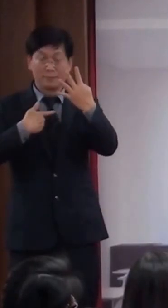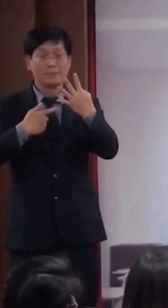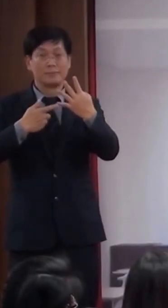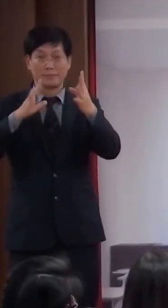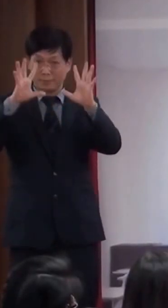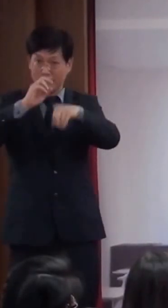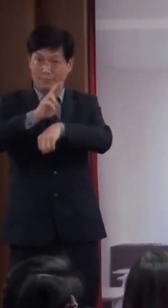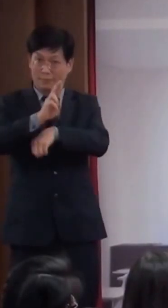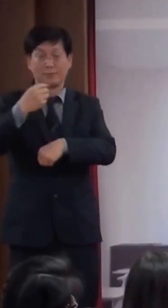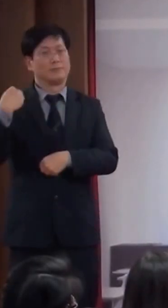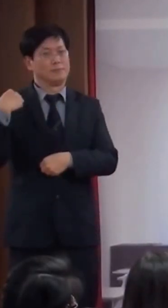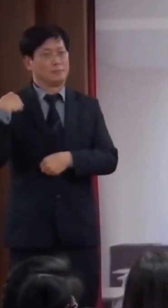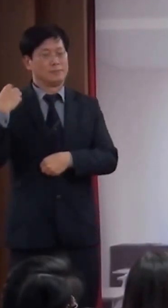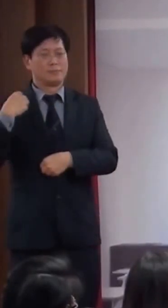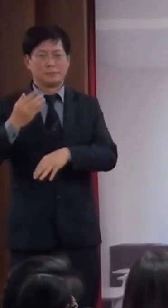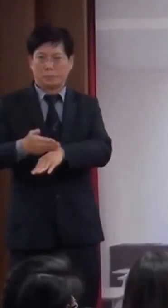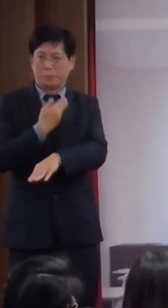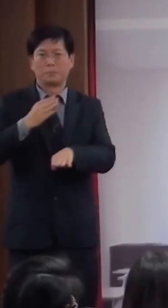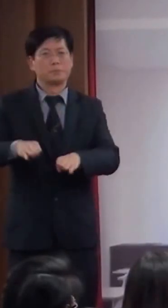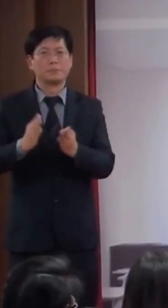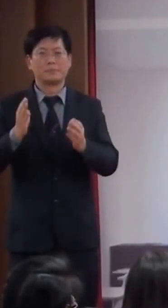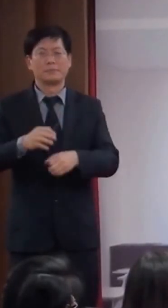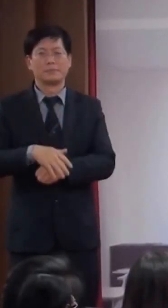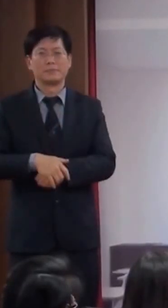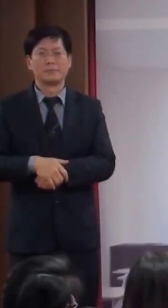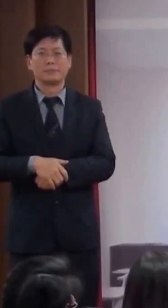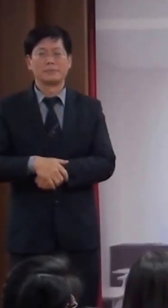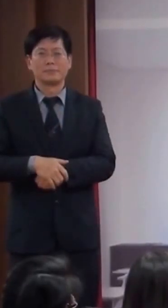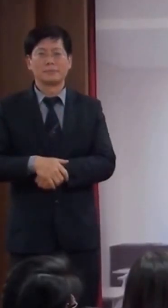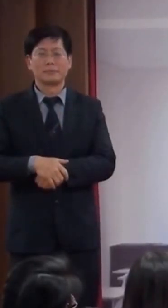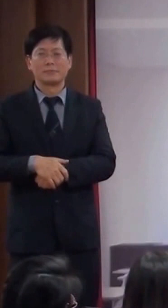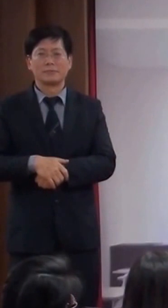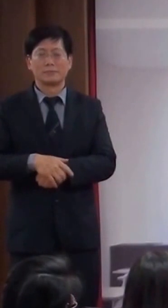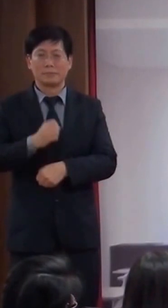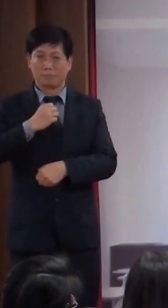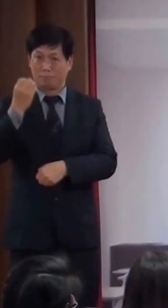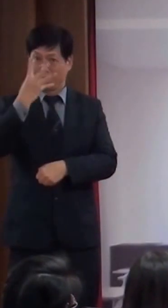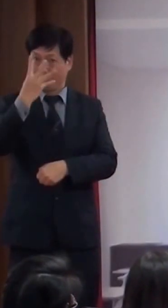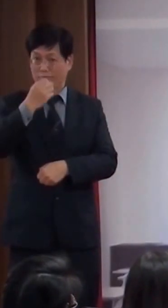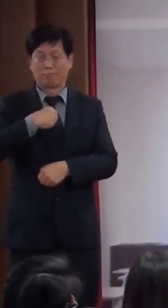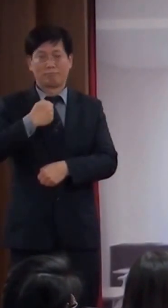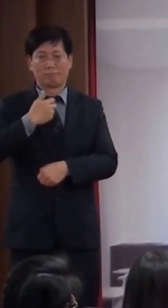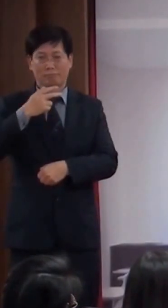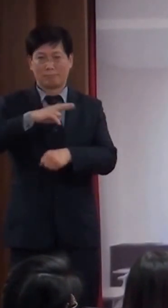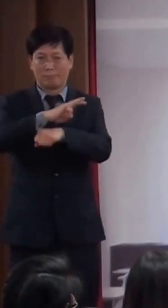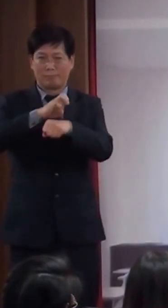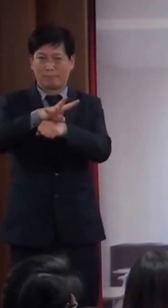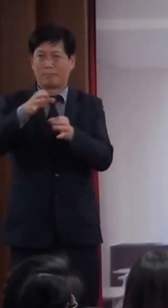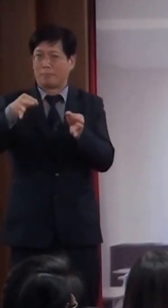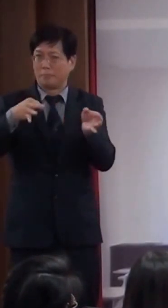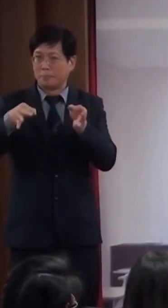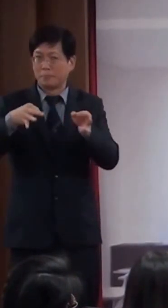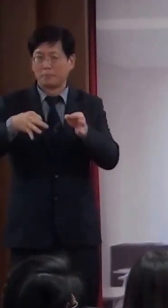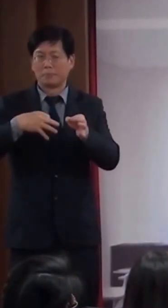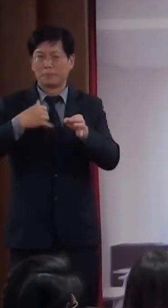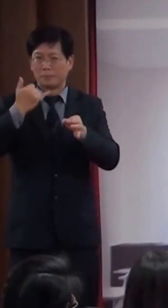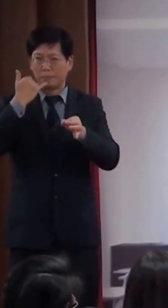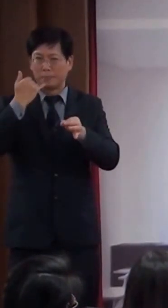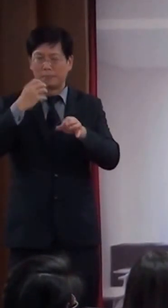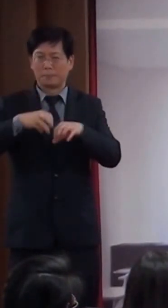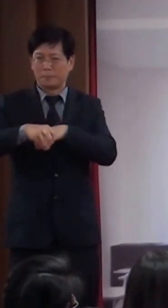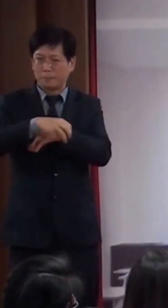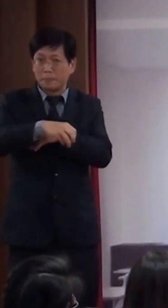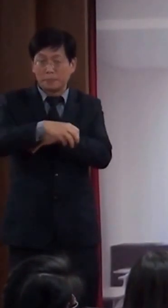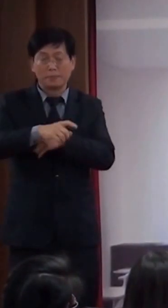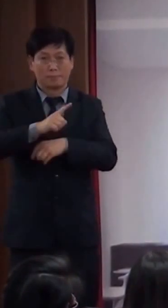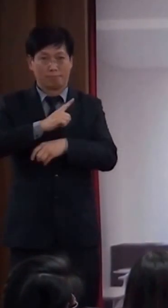是昨天开始，我们呢在呢四家便利商店的这个多媒体资